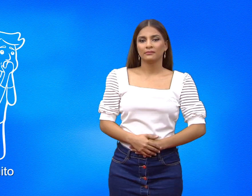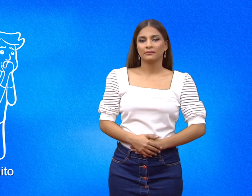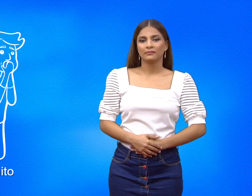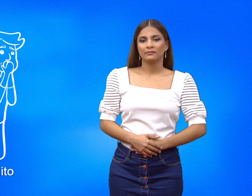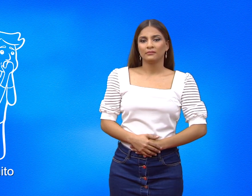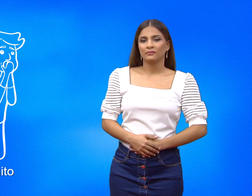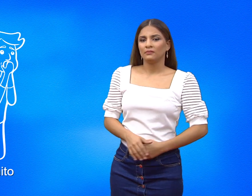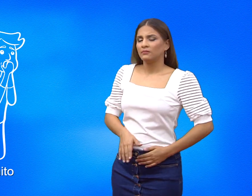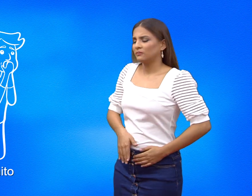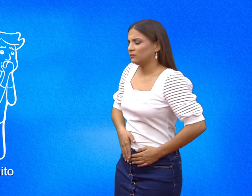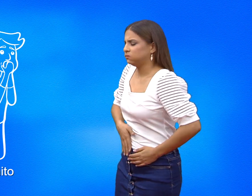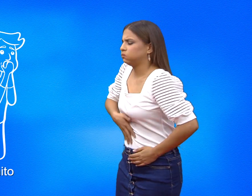vómito